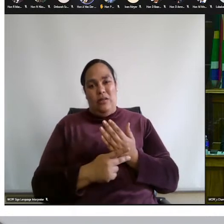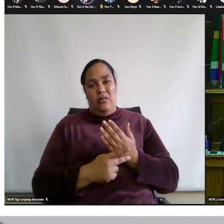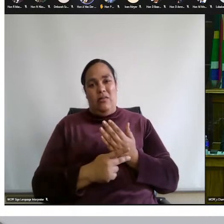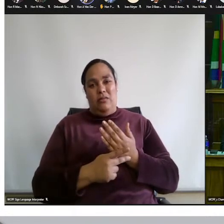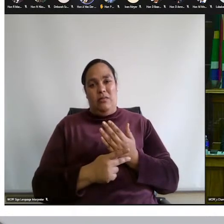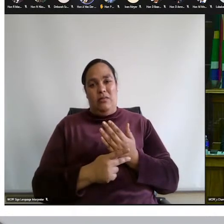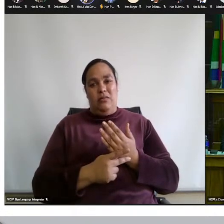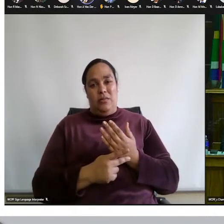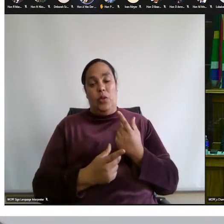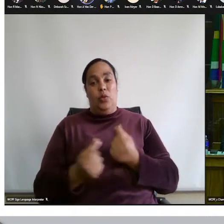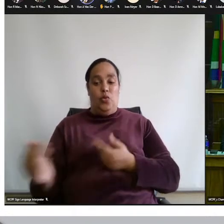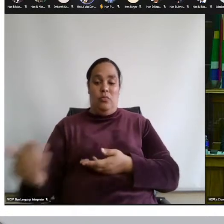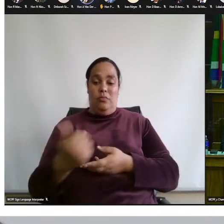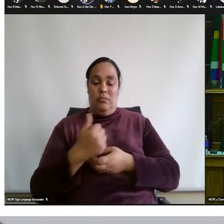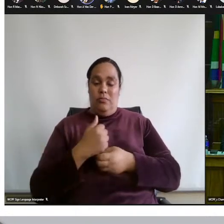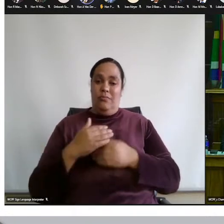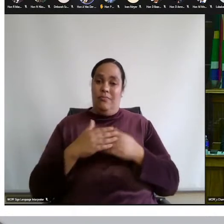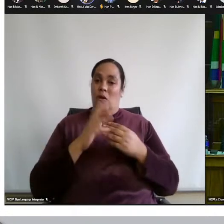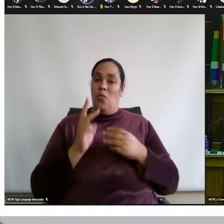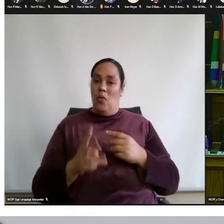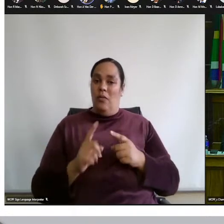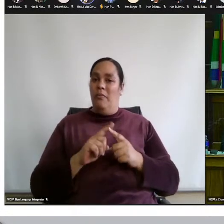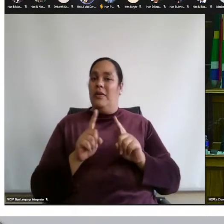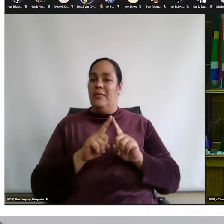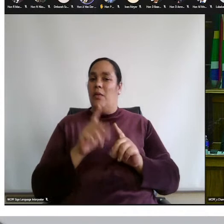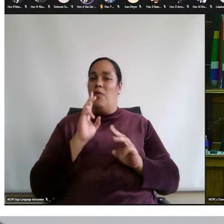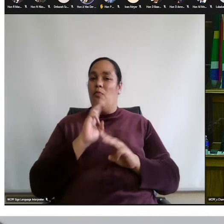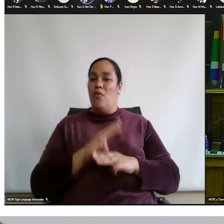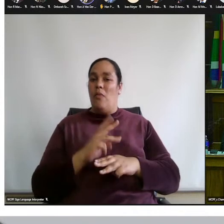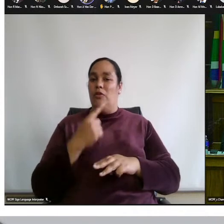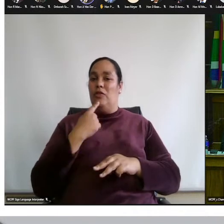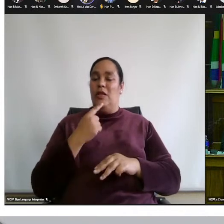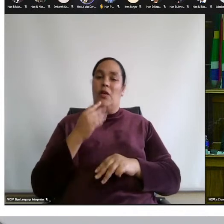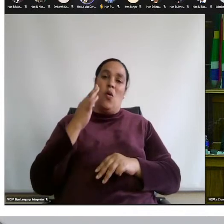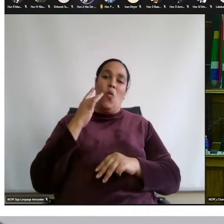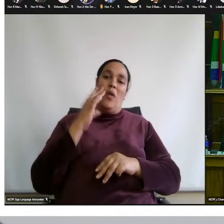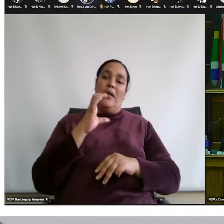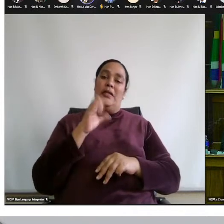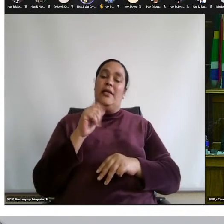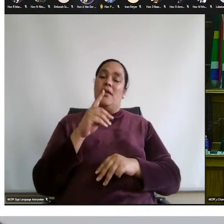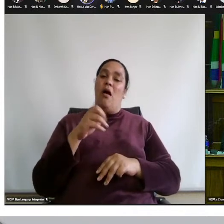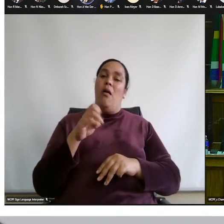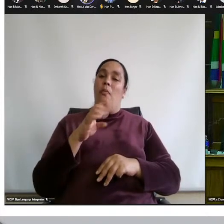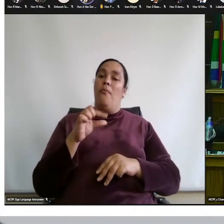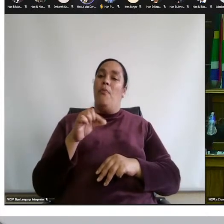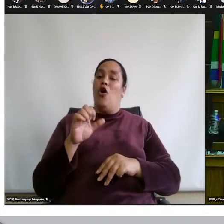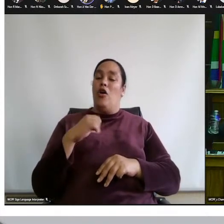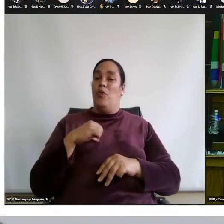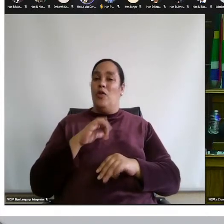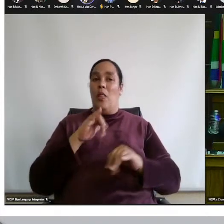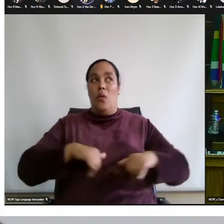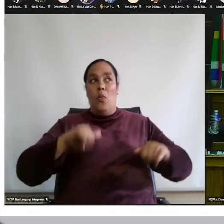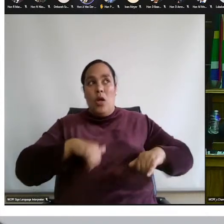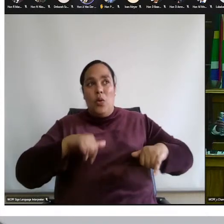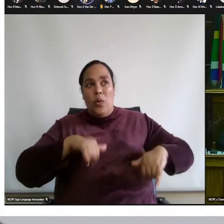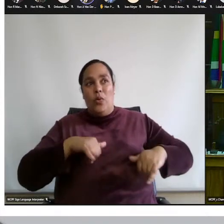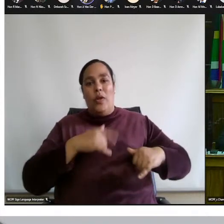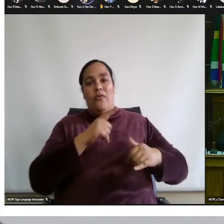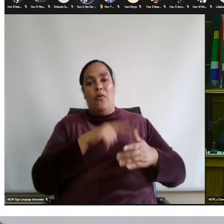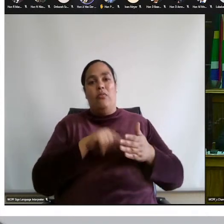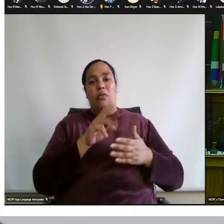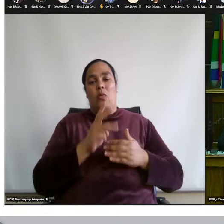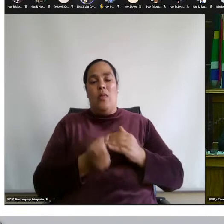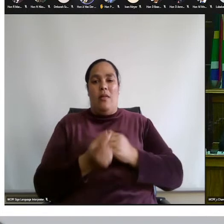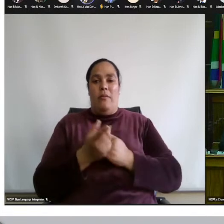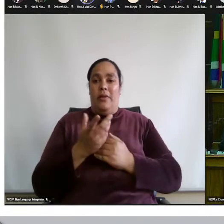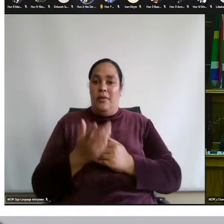sou word. Vooral was hierdie beloftes gemaak toe die Cederberg munisipaliteit verwag het dat daar 'n tussenverkiesing sal wees.